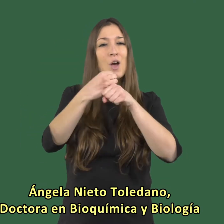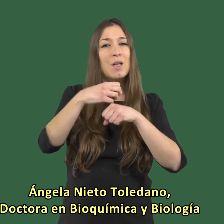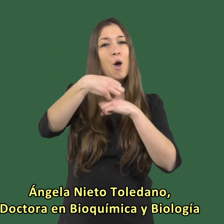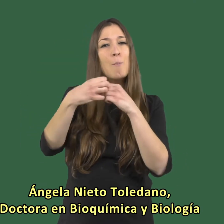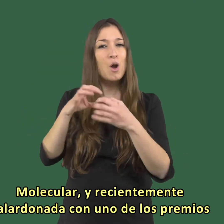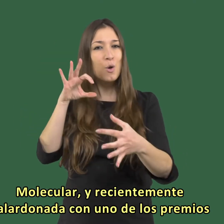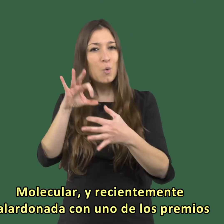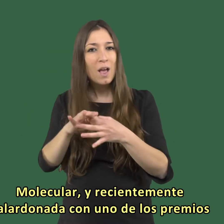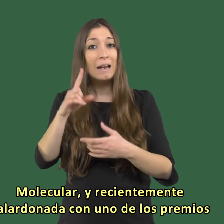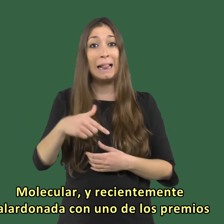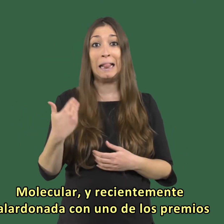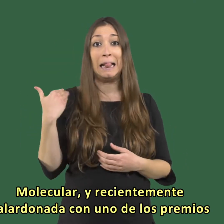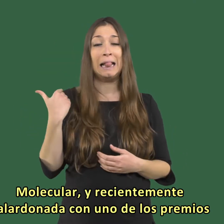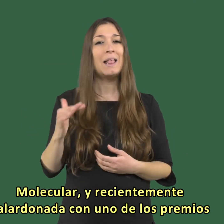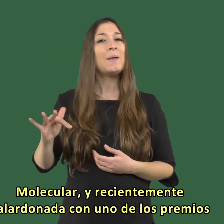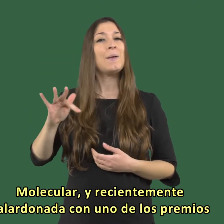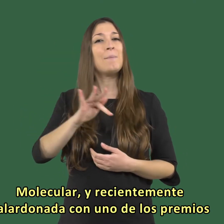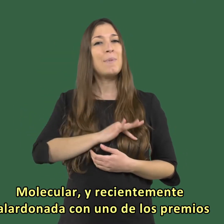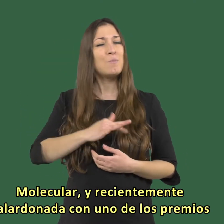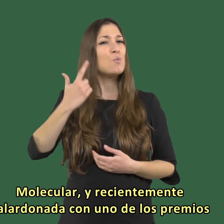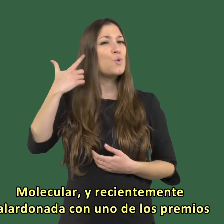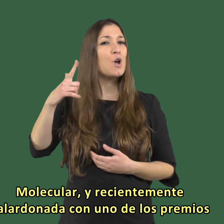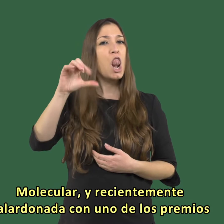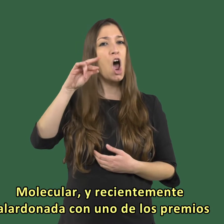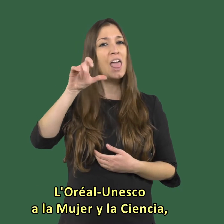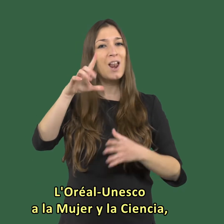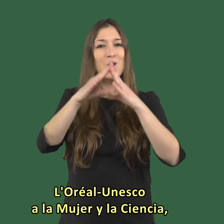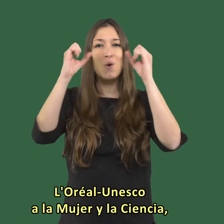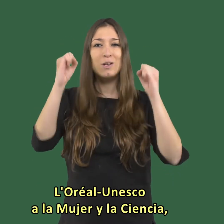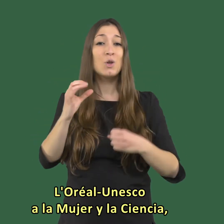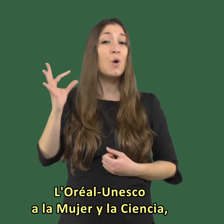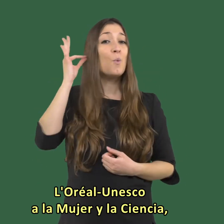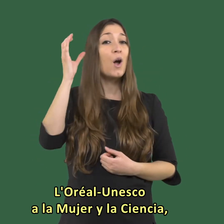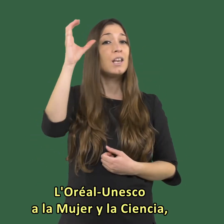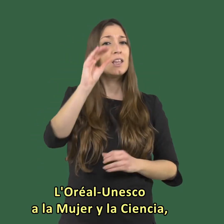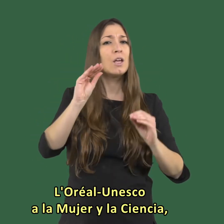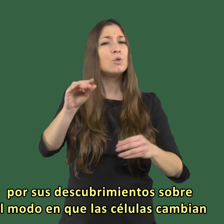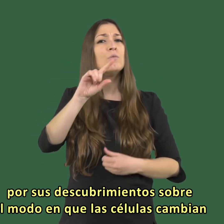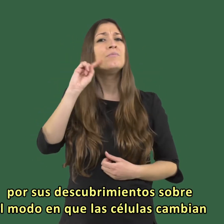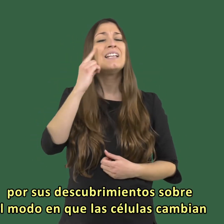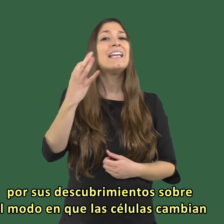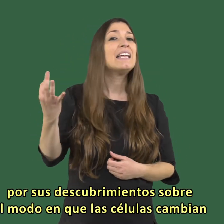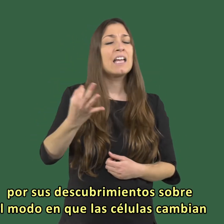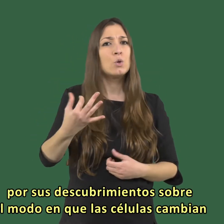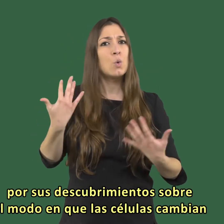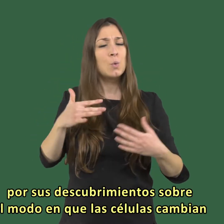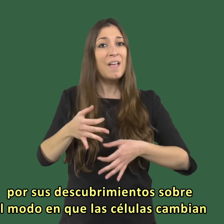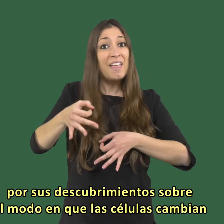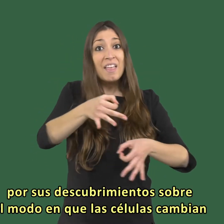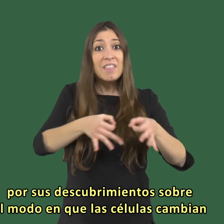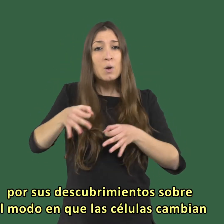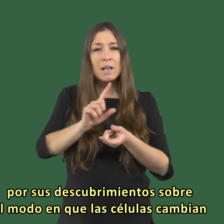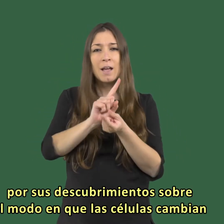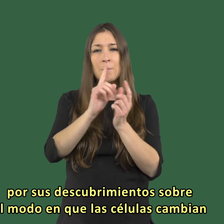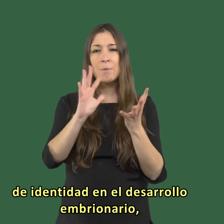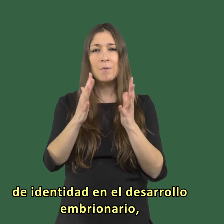Bioquímica y Biología Molecular y recientemente galardonada con uno de los premios L'Oréal UNESCO a la Mujer y la Ciencia por sus descubrimientos sobre el modo en que las